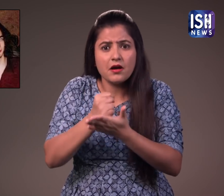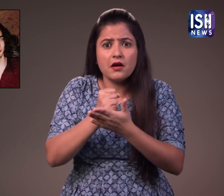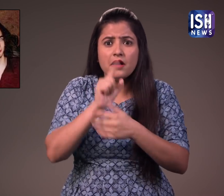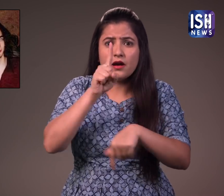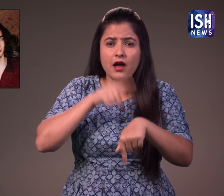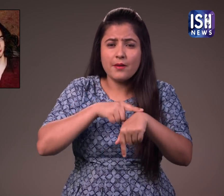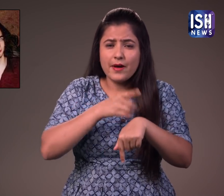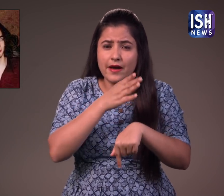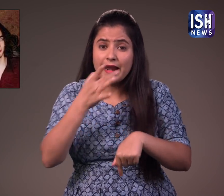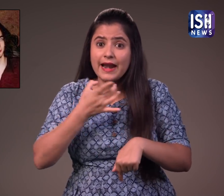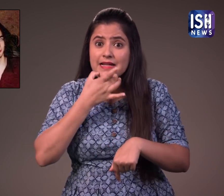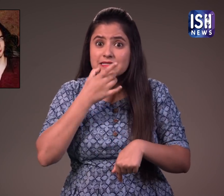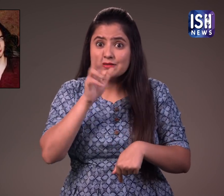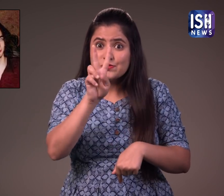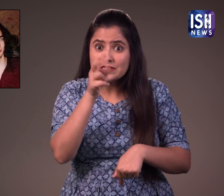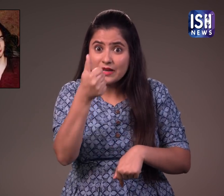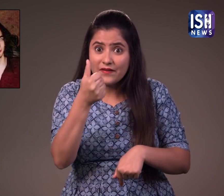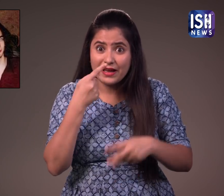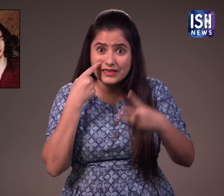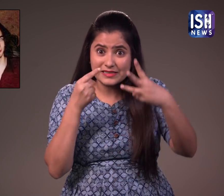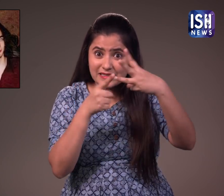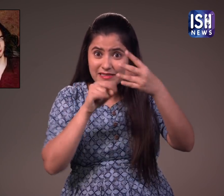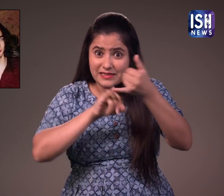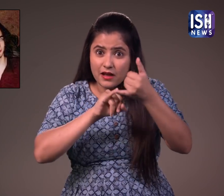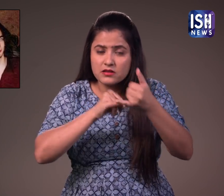26 साल की उमर में उन्होंने आत्माध्या कर ली